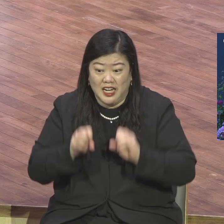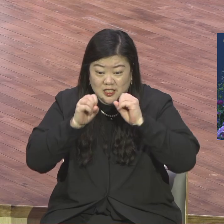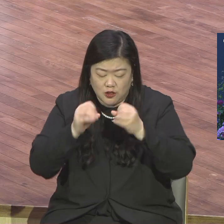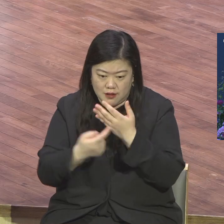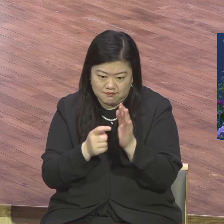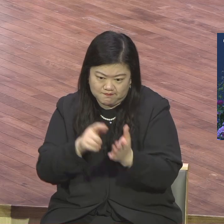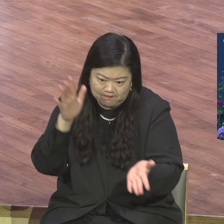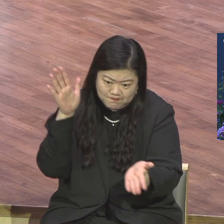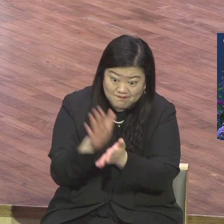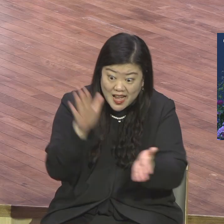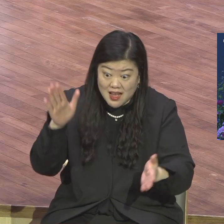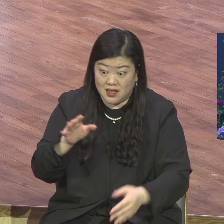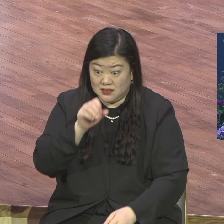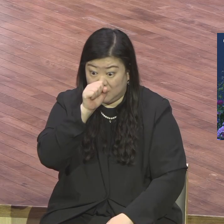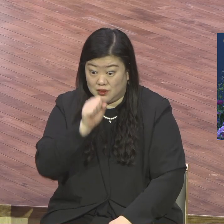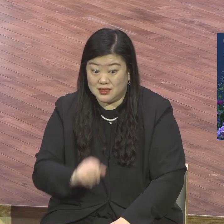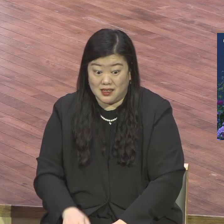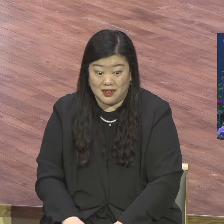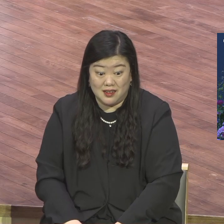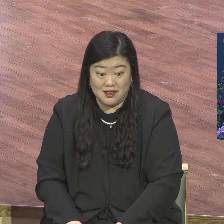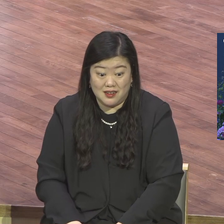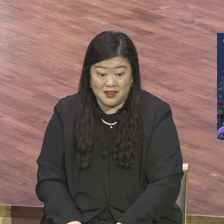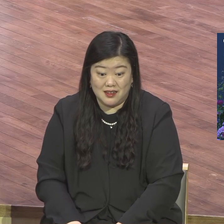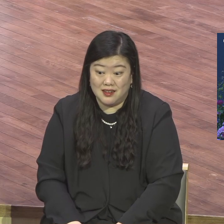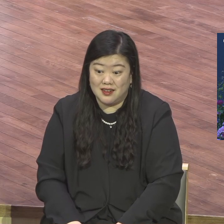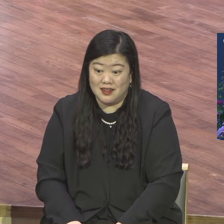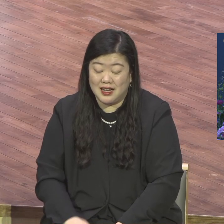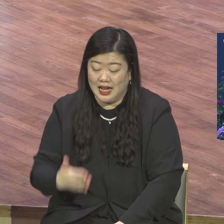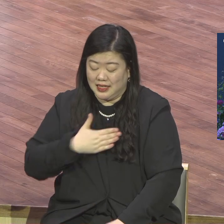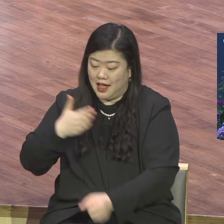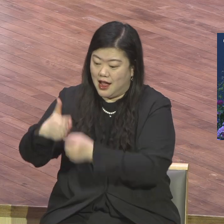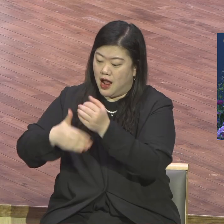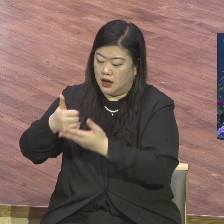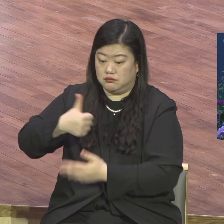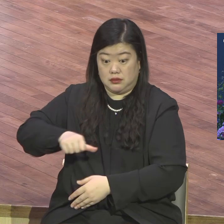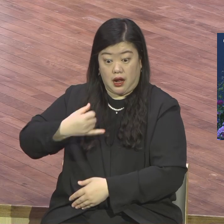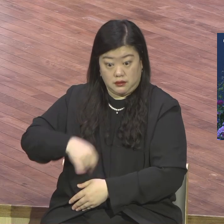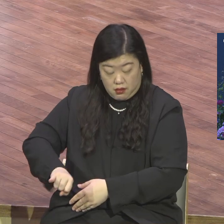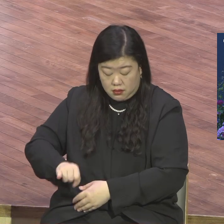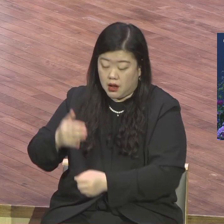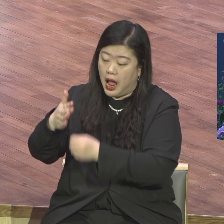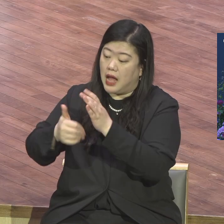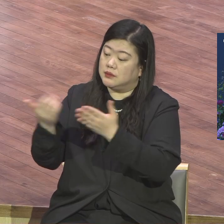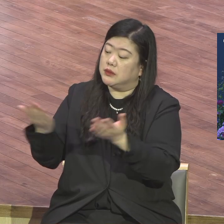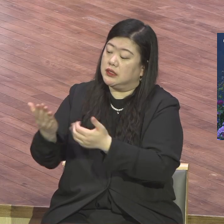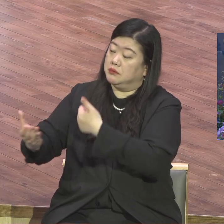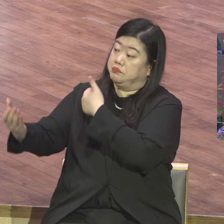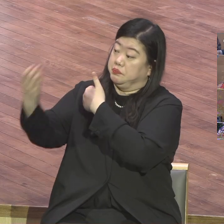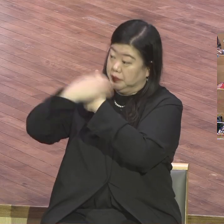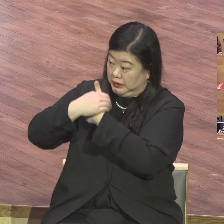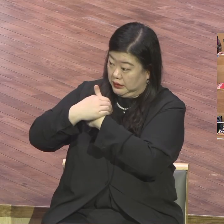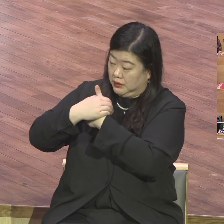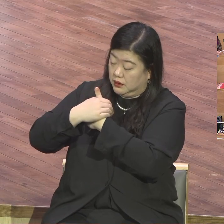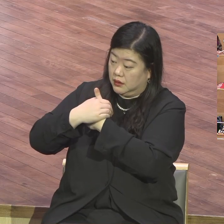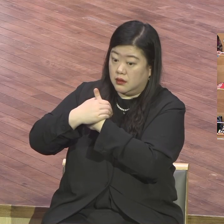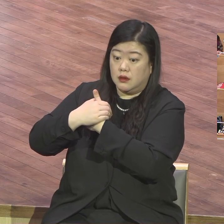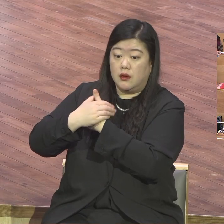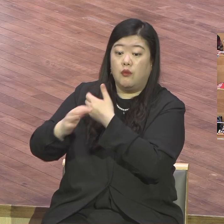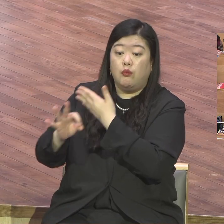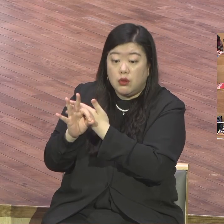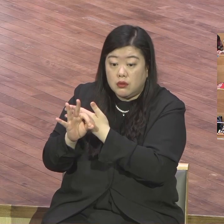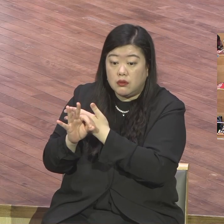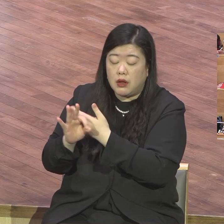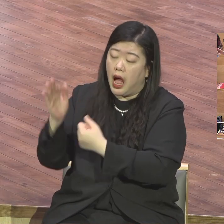기대를 확실하게 충족시켜서 드리는 이 삶을 살아야 돼. 하나님의 이 소원을 충족시켜라.